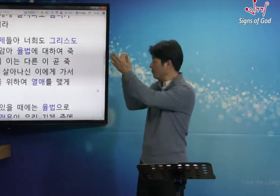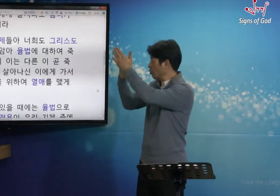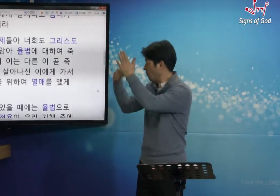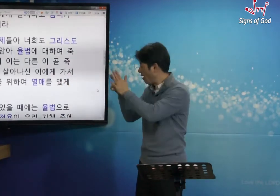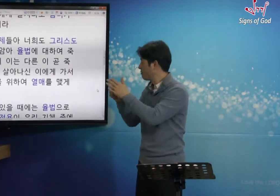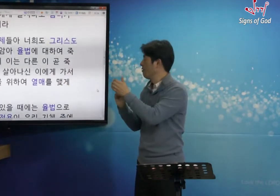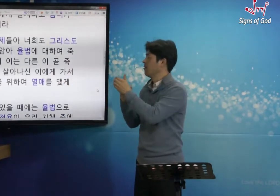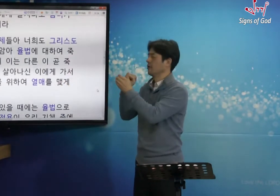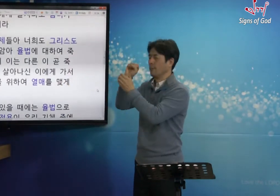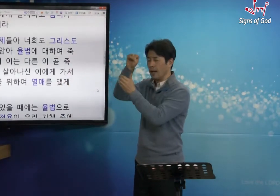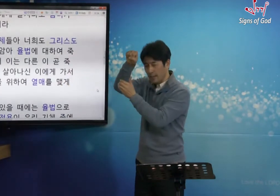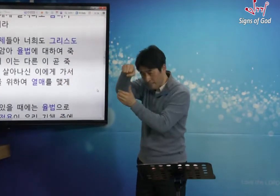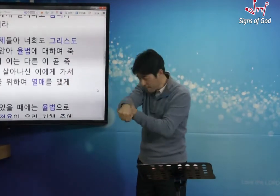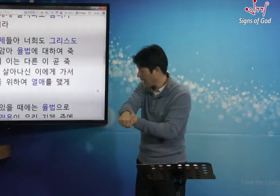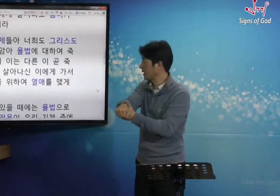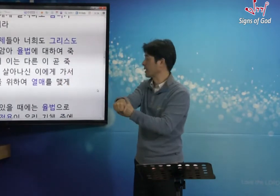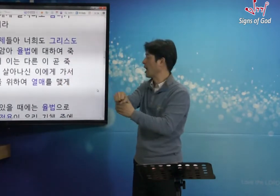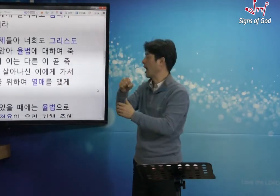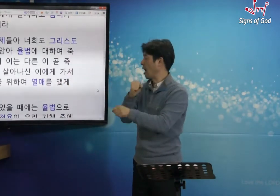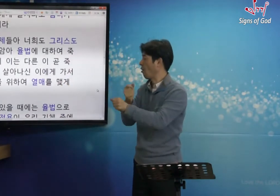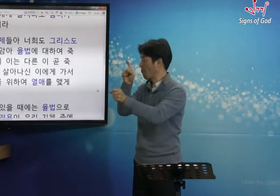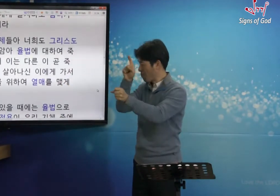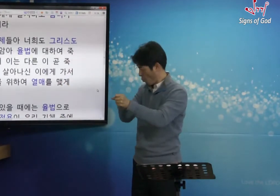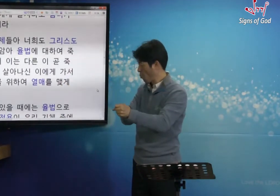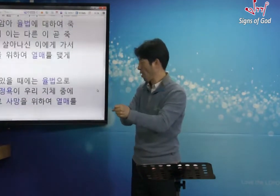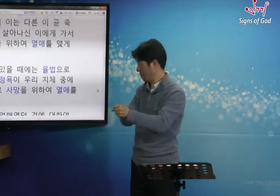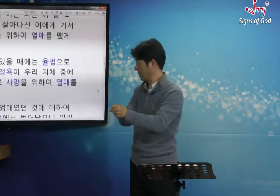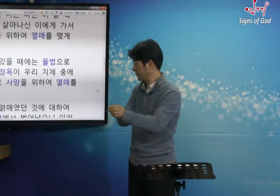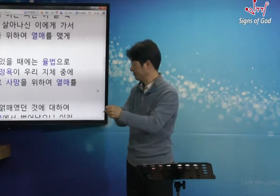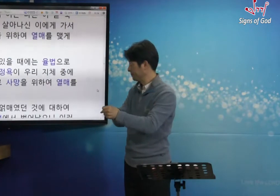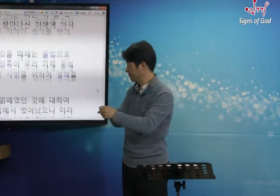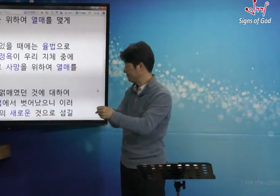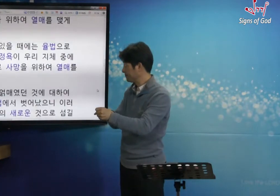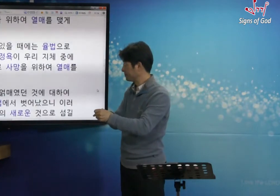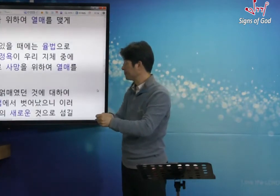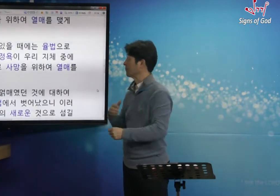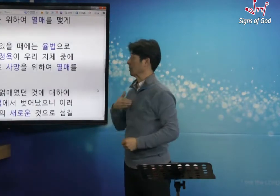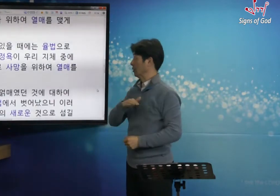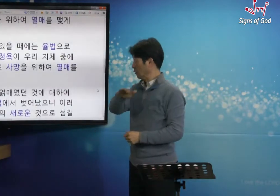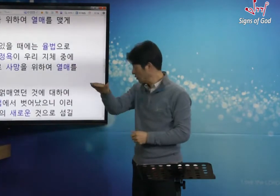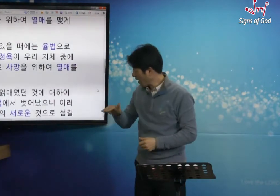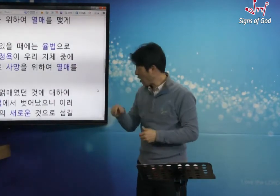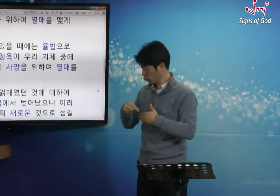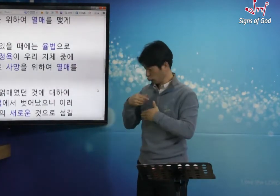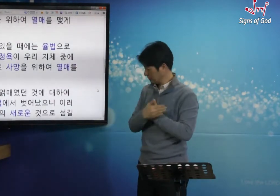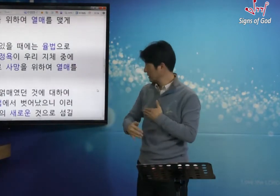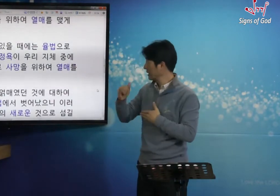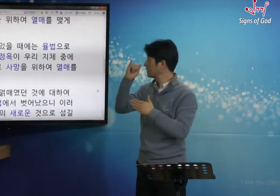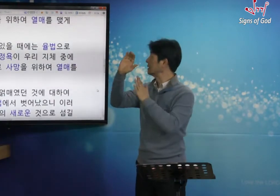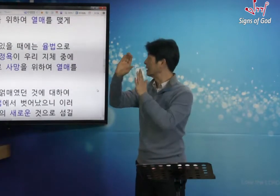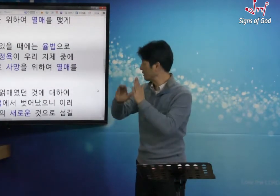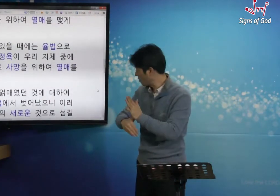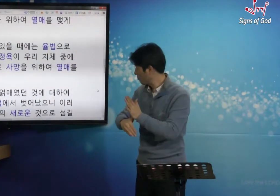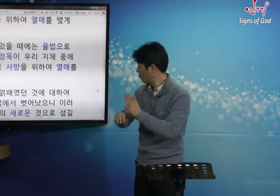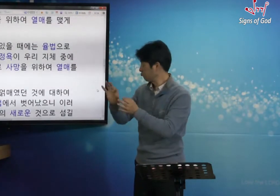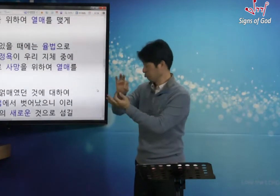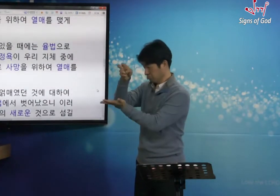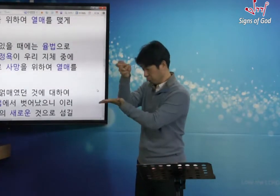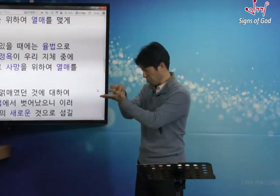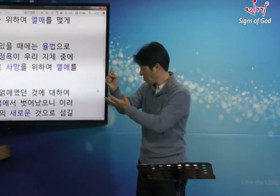하나님을 위하여 열매를 맺게 하려 함이라. 우리가 육신에 있을 때에는